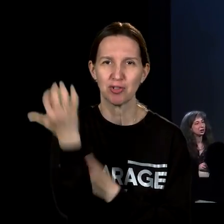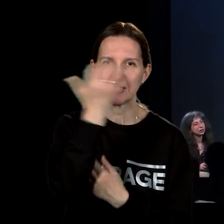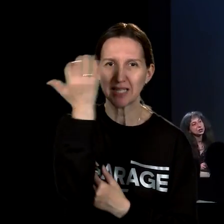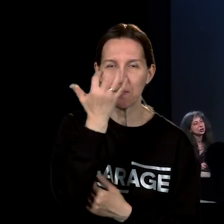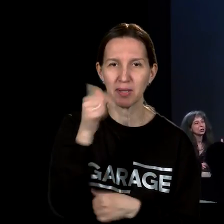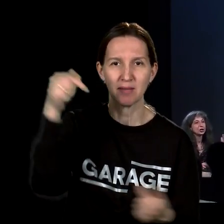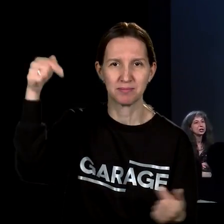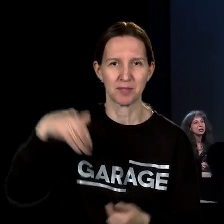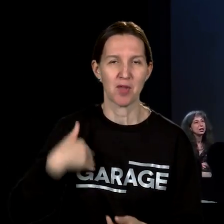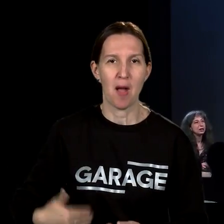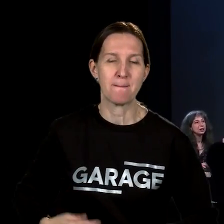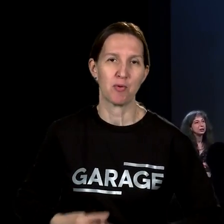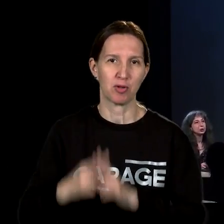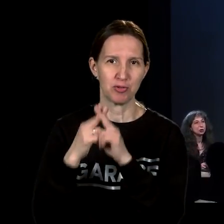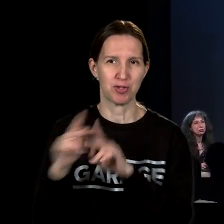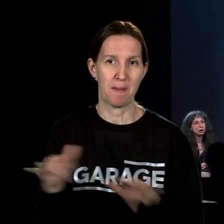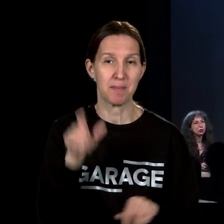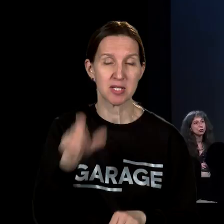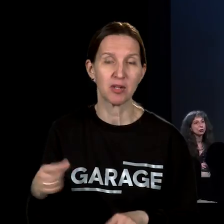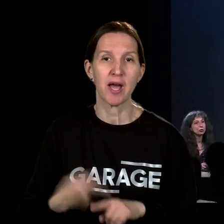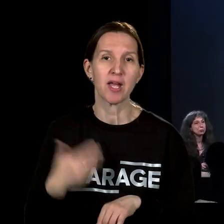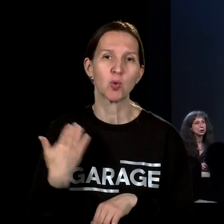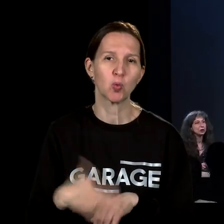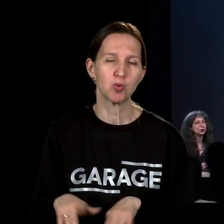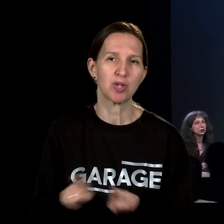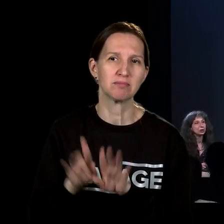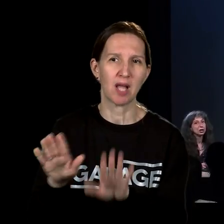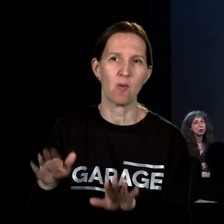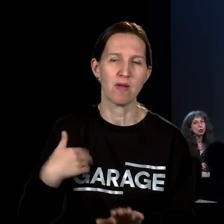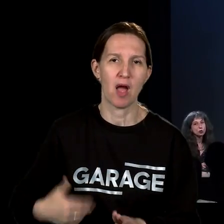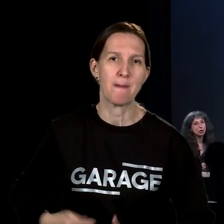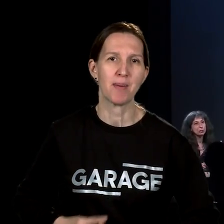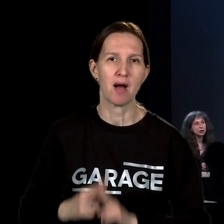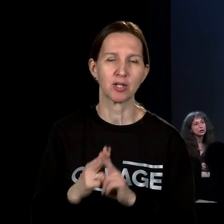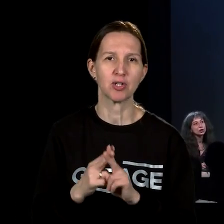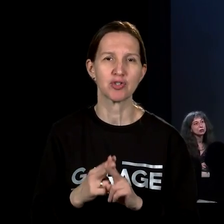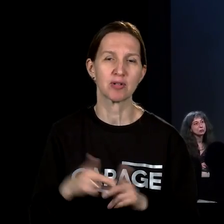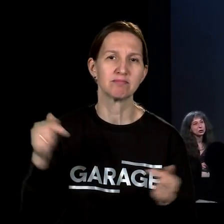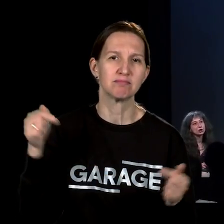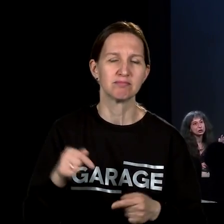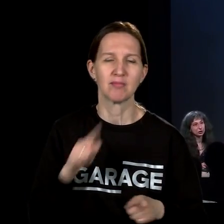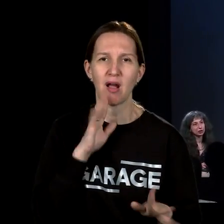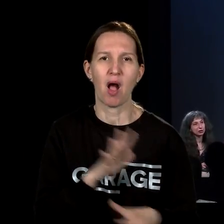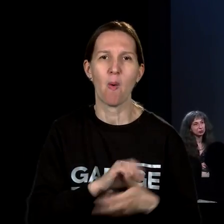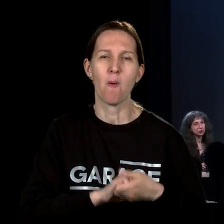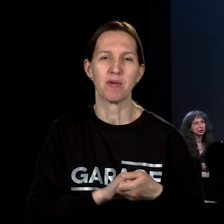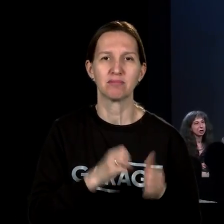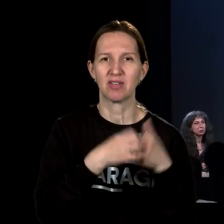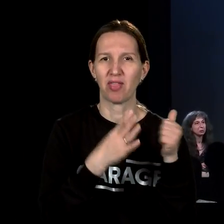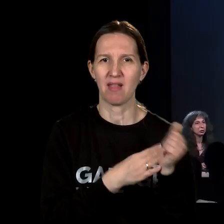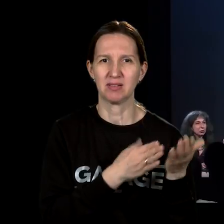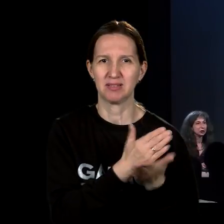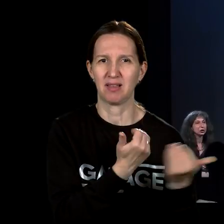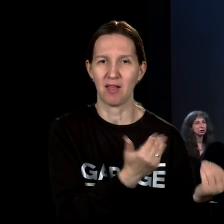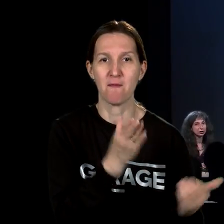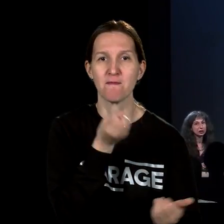парижские персонажи, клошары, это, конечно, уже фольклор такого Парижа, оперно-опереточного Парижа 19 века,